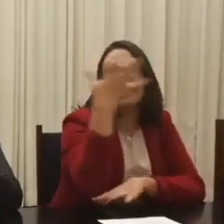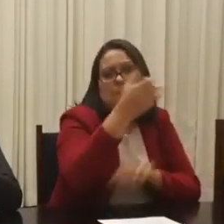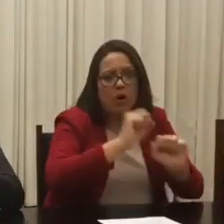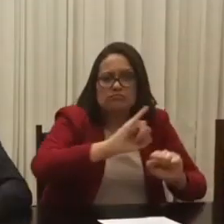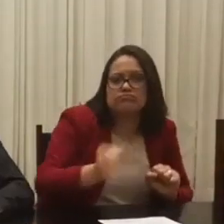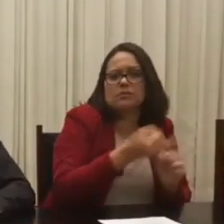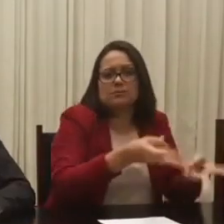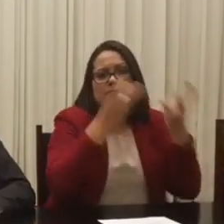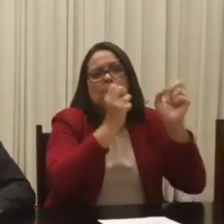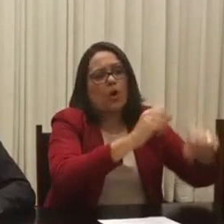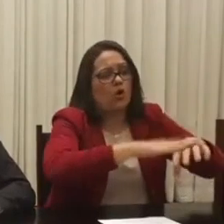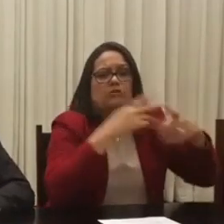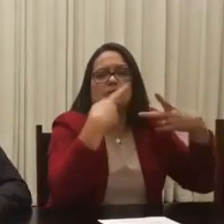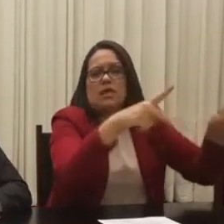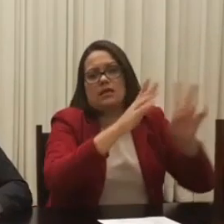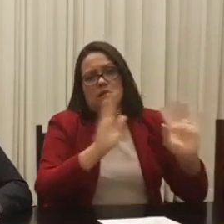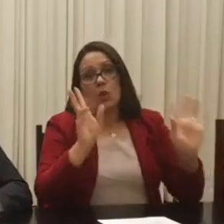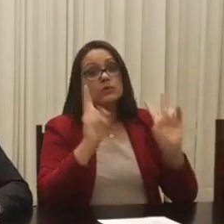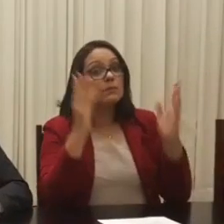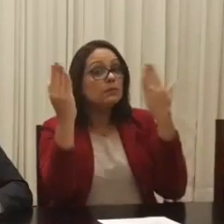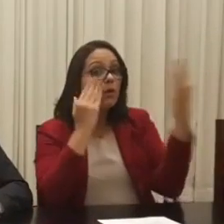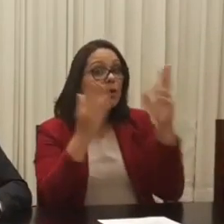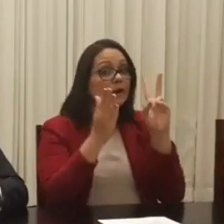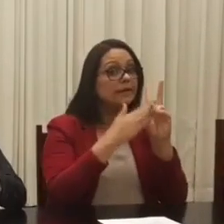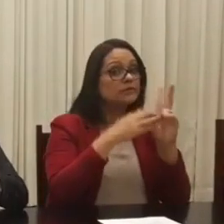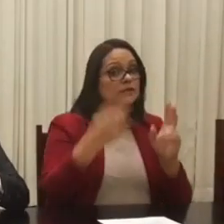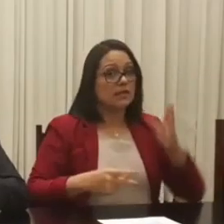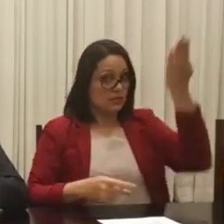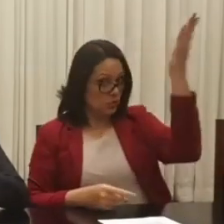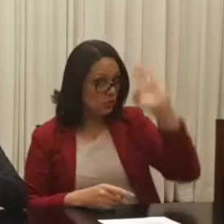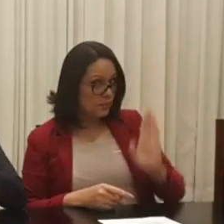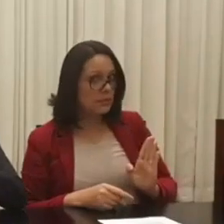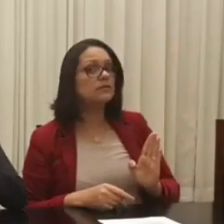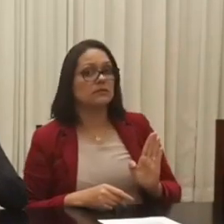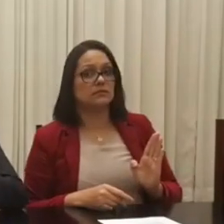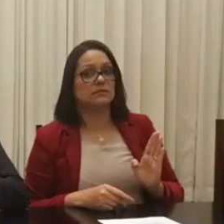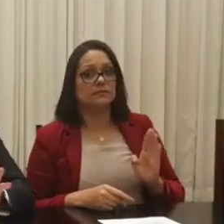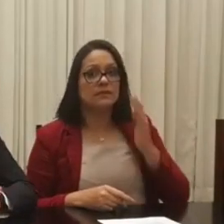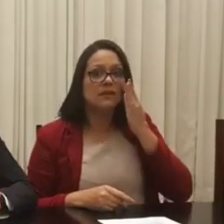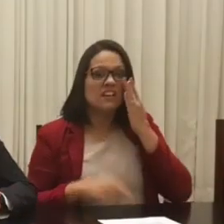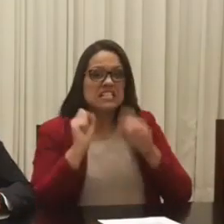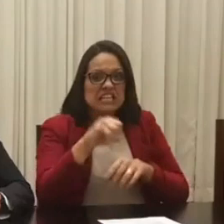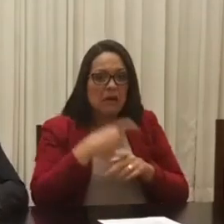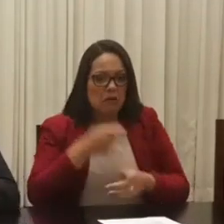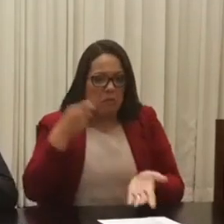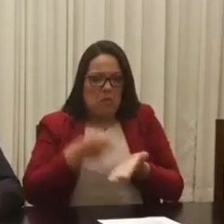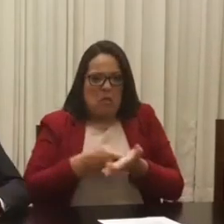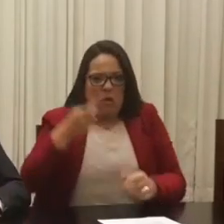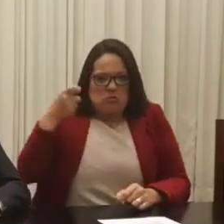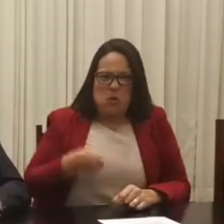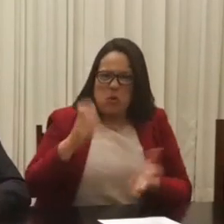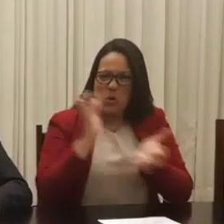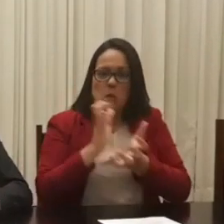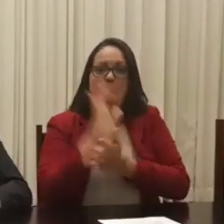Eu tenho sempre comparado aqui o índio brasileiro, que se depender dos chiitas ambientalistas e de muita